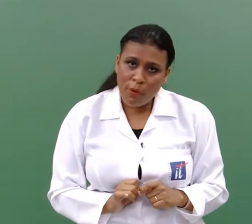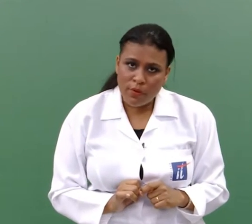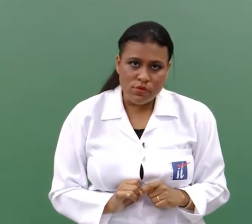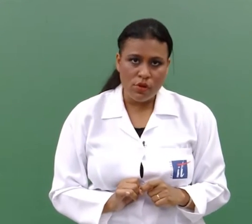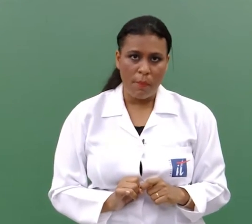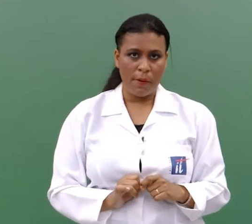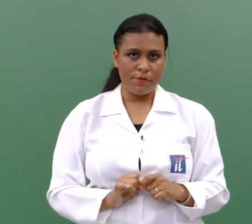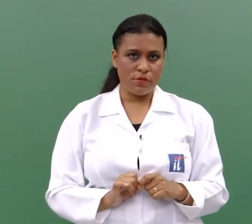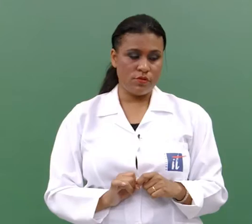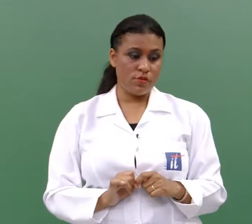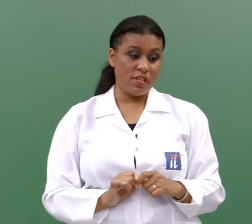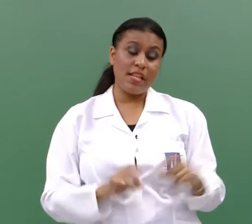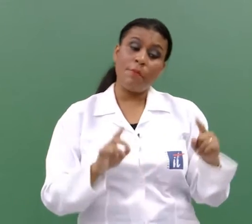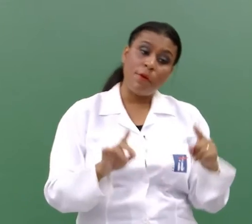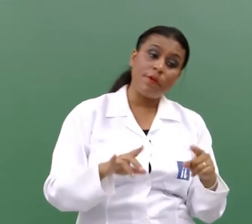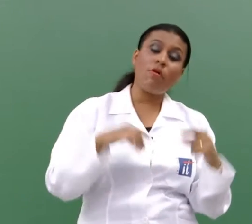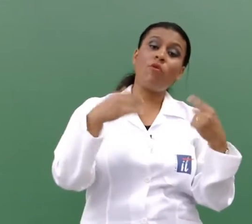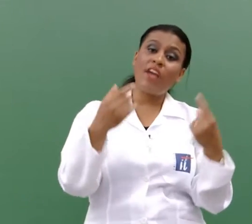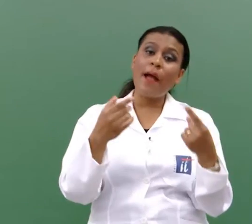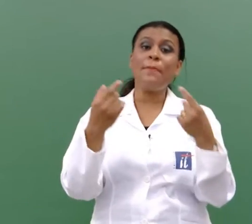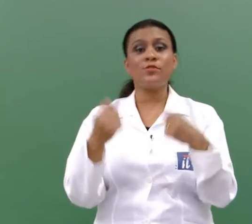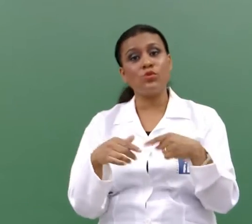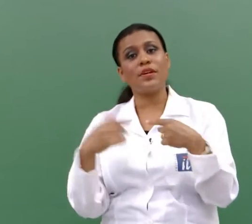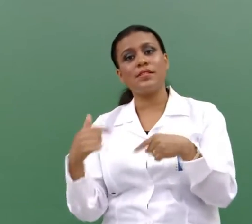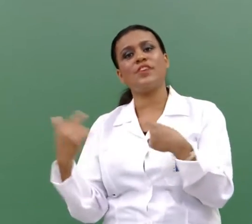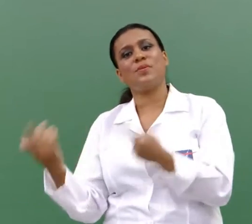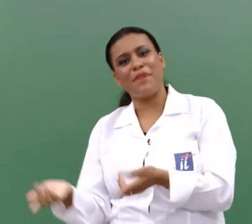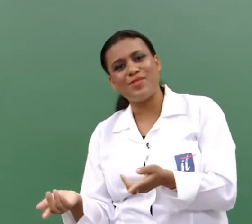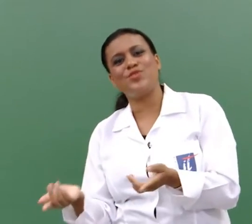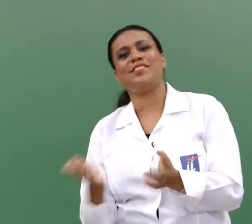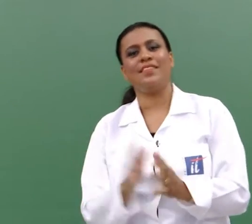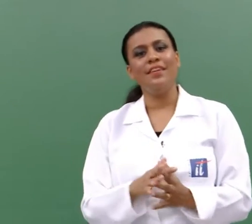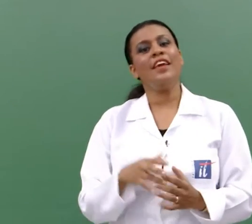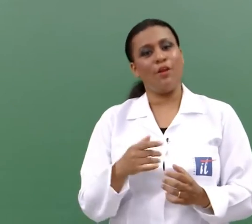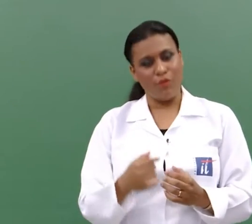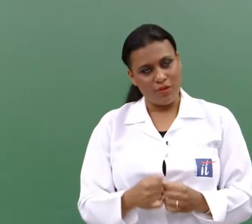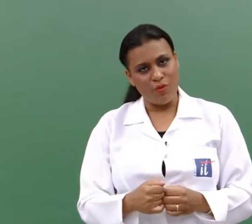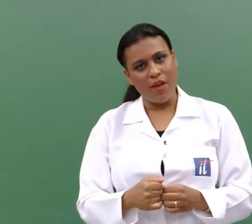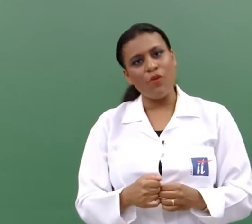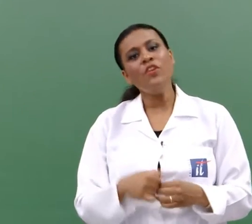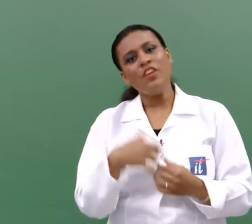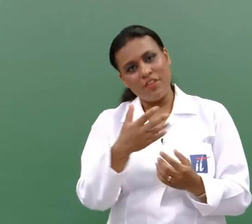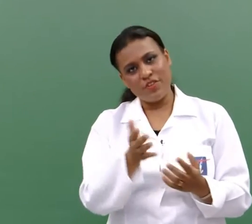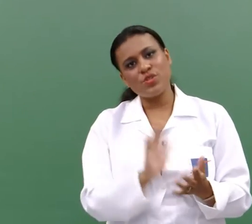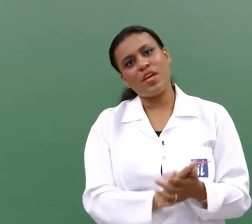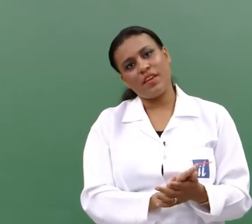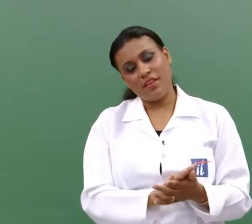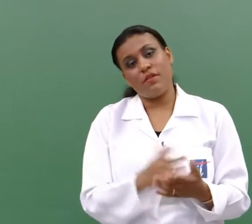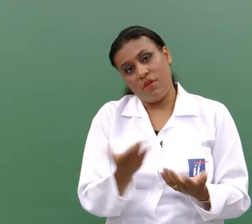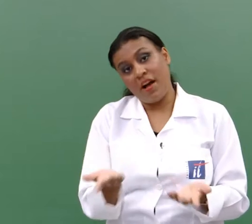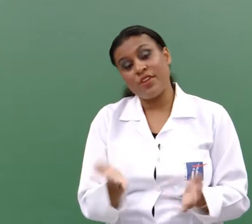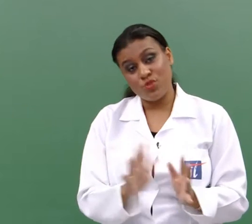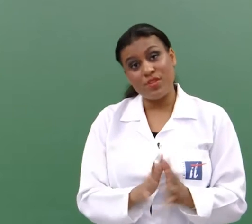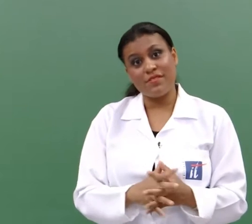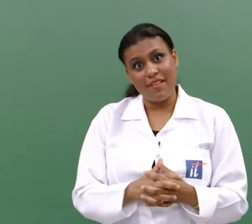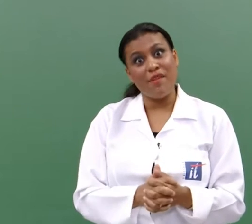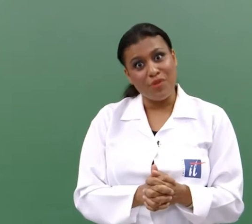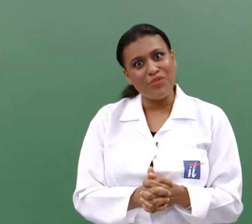boa só para a pessoa com surdez, ela é boa para qualquer pessoa que esteja perdida, incluindo eu e você, que eu acho que deve